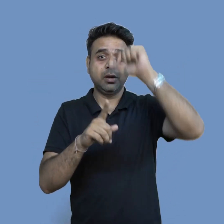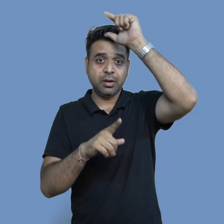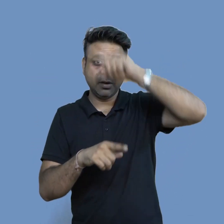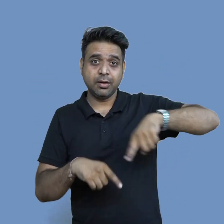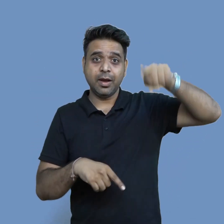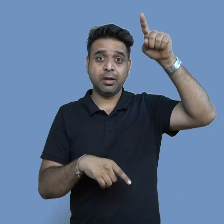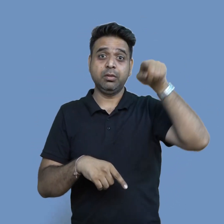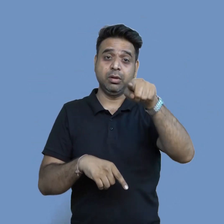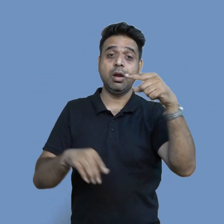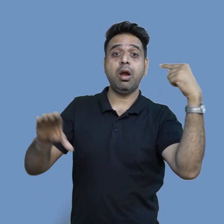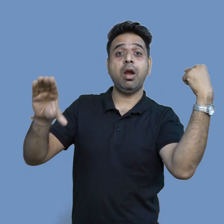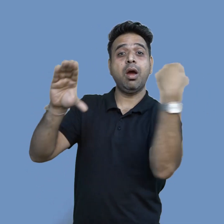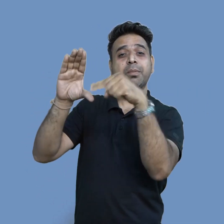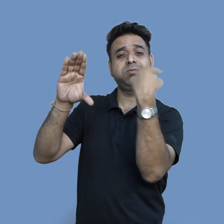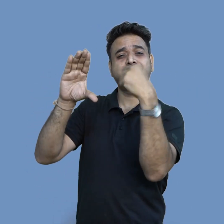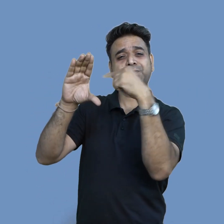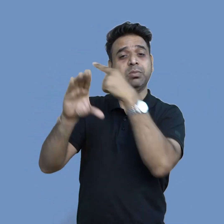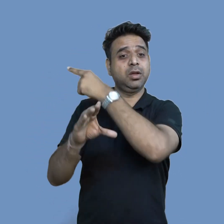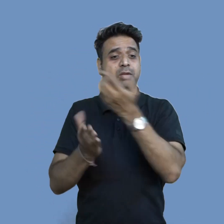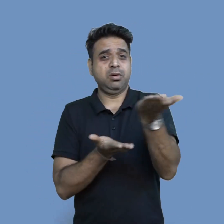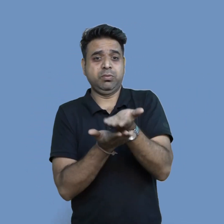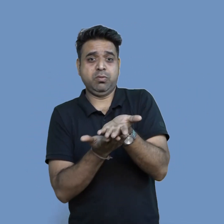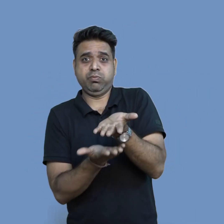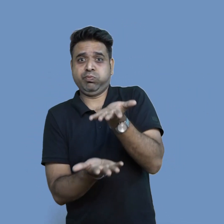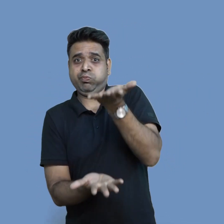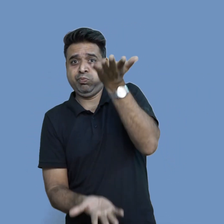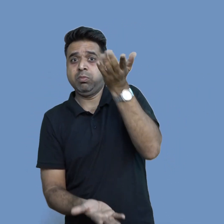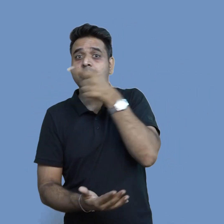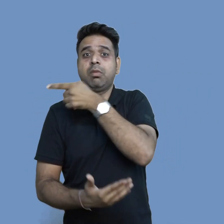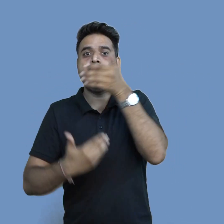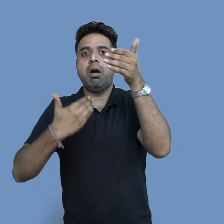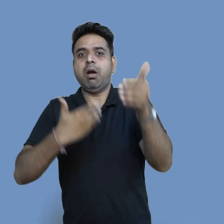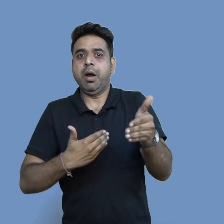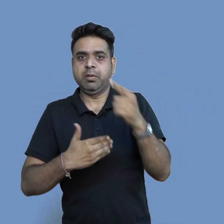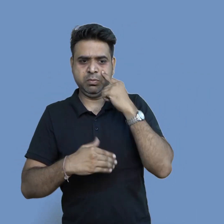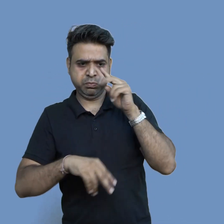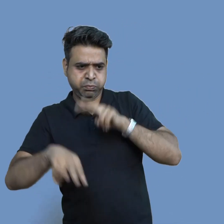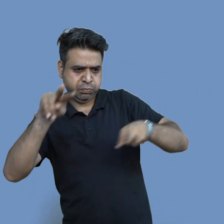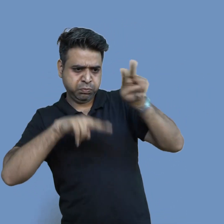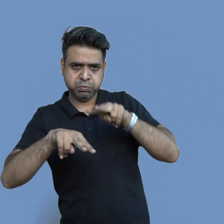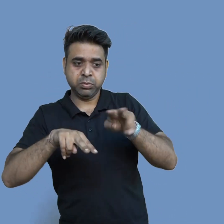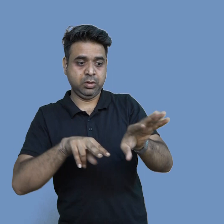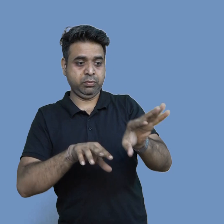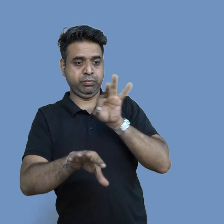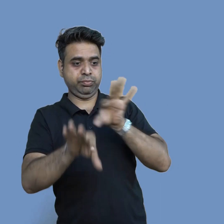कोई प्रेजेंटेशन देना चाहते हैं, आप एनसीडी को मेल करें दिए गए मेल एड्रेस पर। वो उसको देखेंगी, उसका रिव्यू